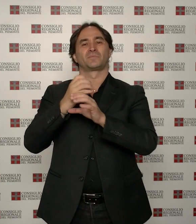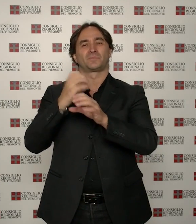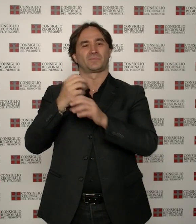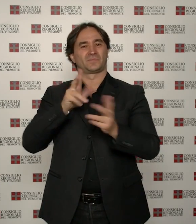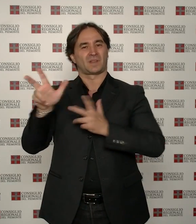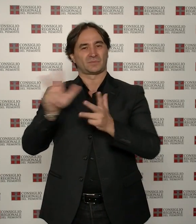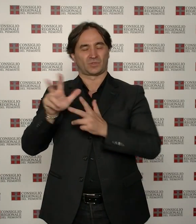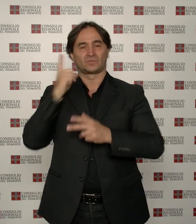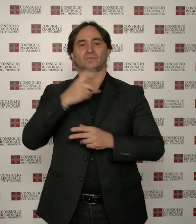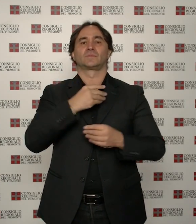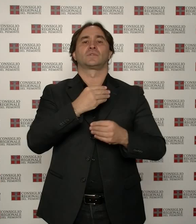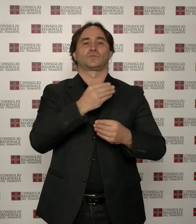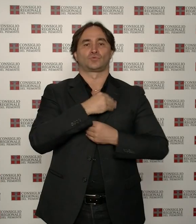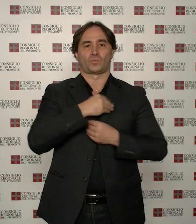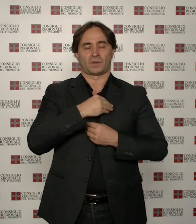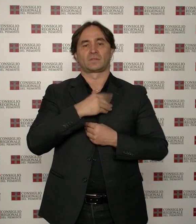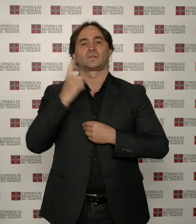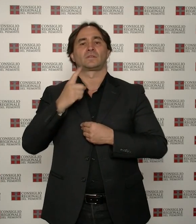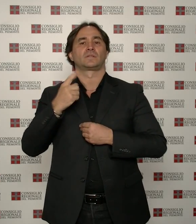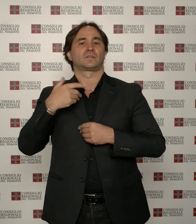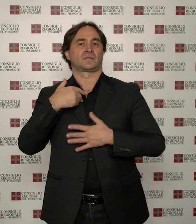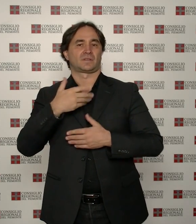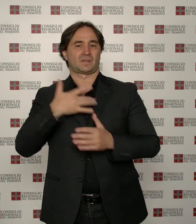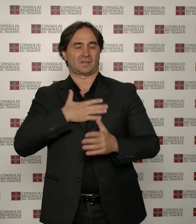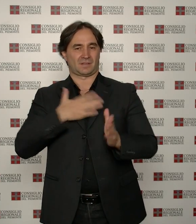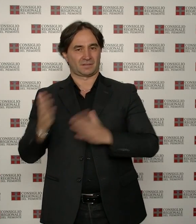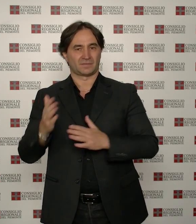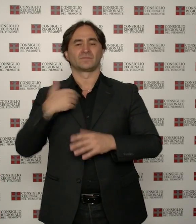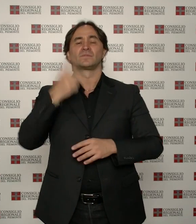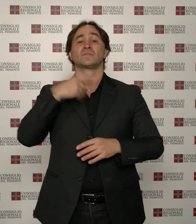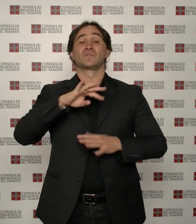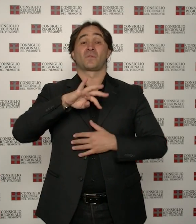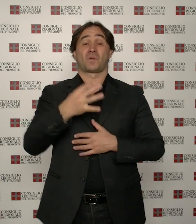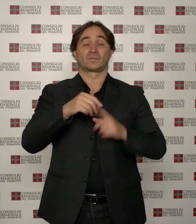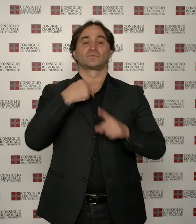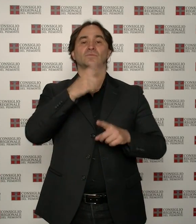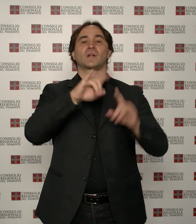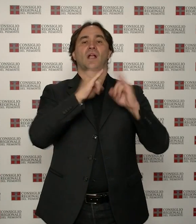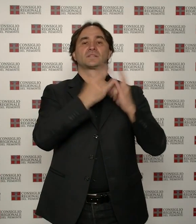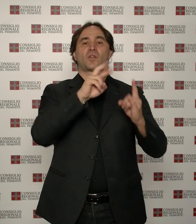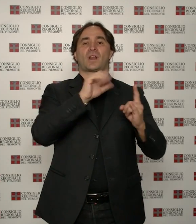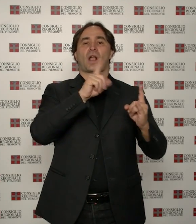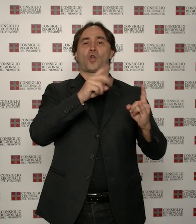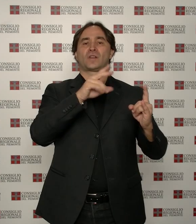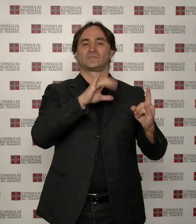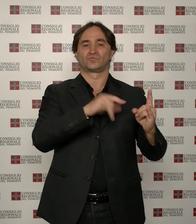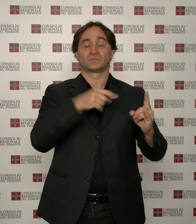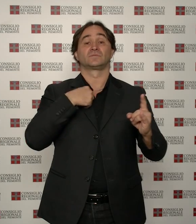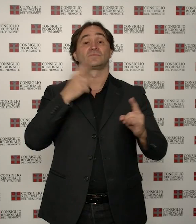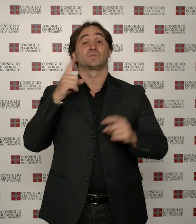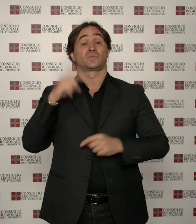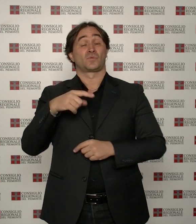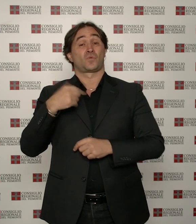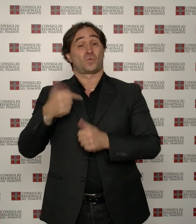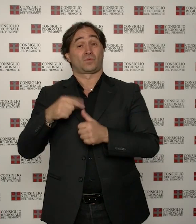studenti e disoccupati, 4 sul recupero e la valorizzazione del castello di Racconigi, 1 sulla necessità di disciplinare la